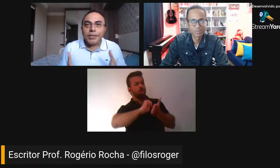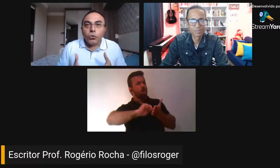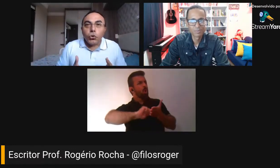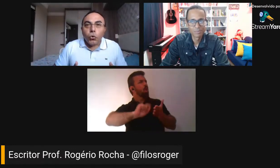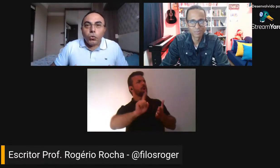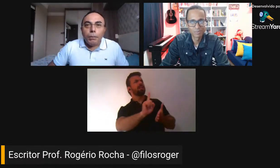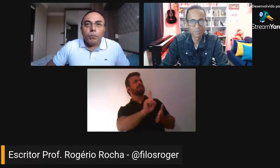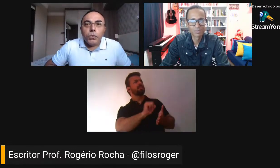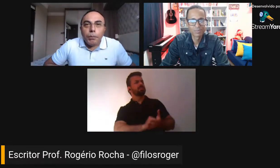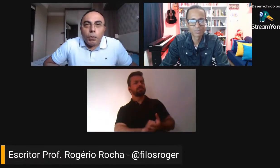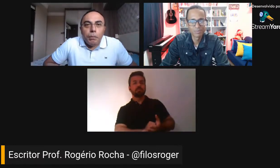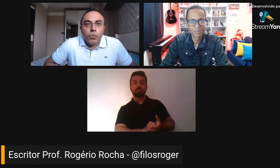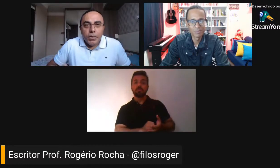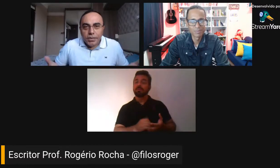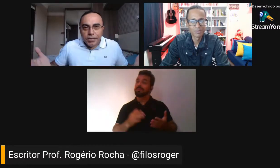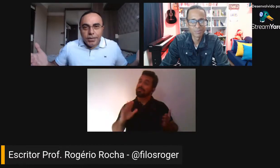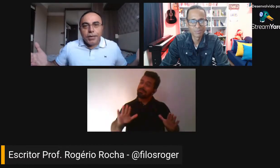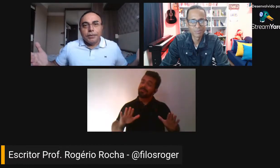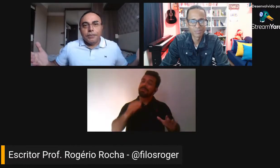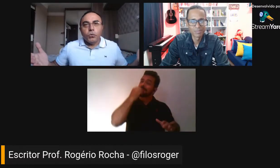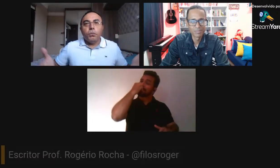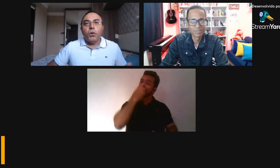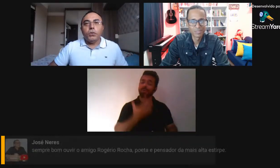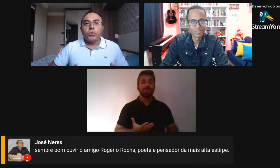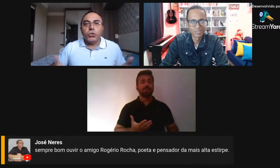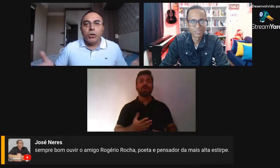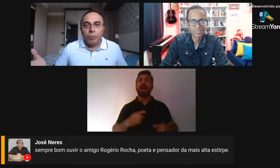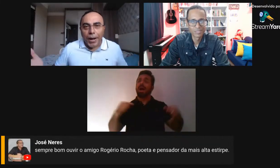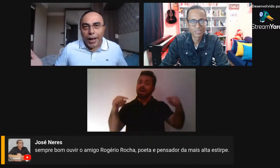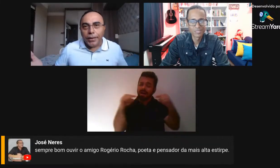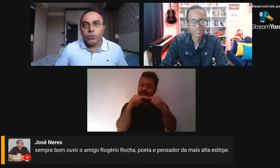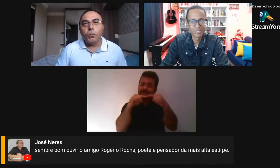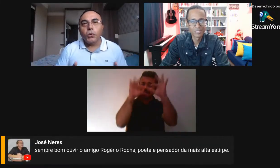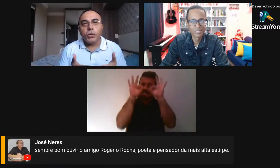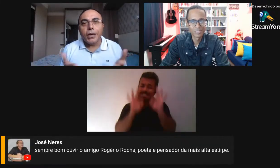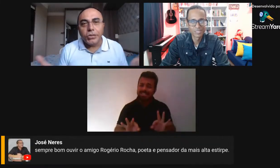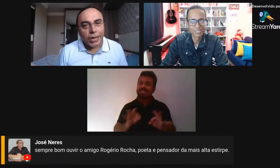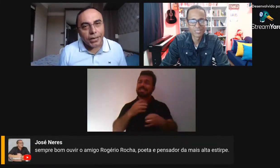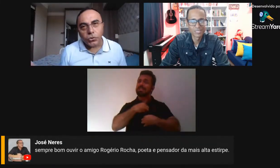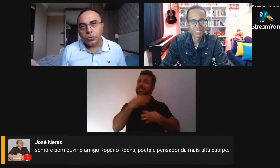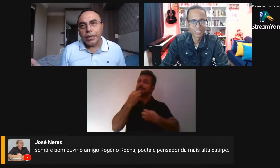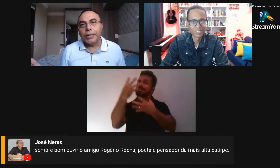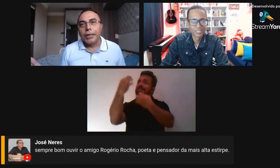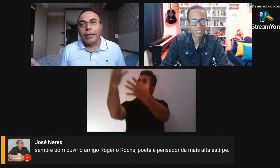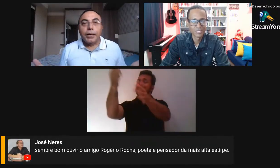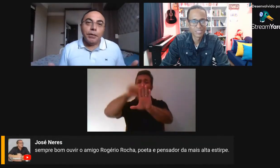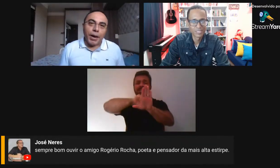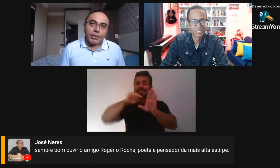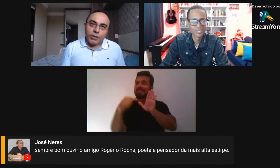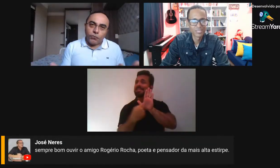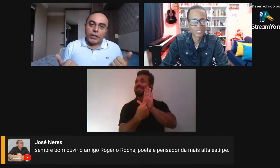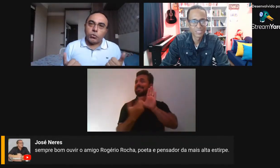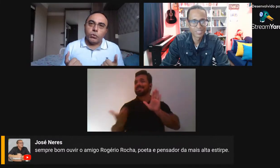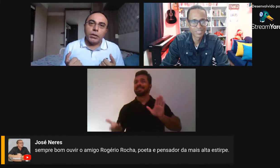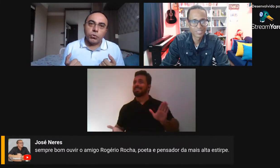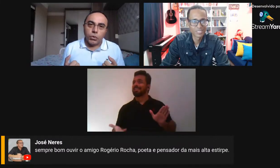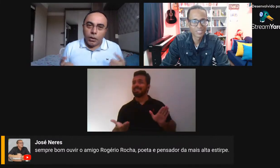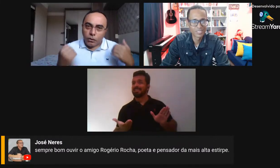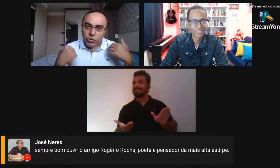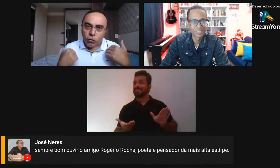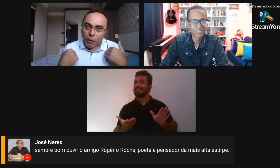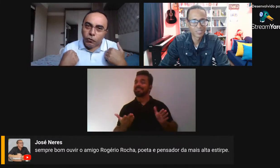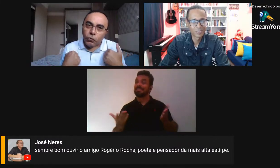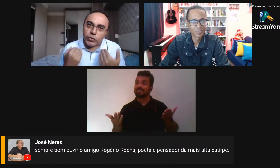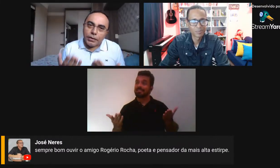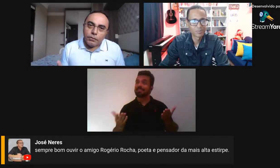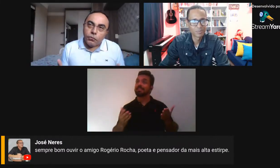Mas esse é o jogo da própria poesia. Eu não posso estirpar, eu não posso retirar isso daí. E mais, se eu faço isso,